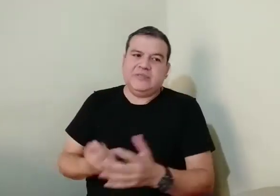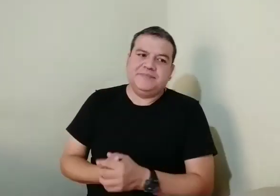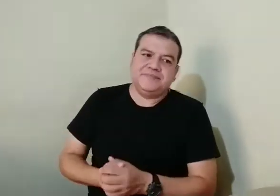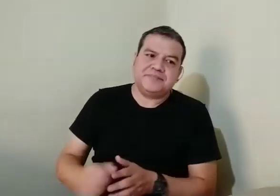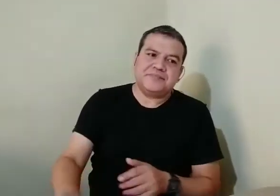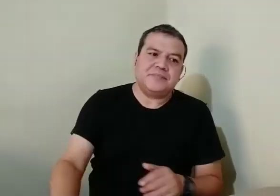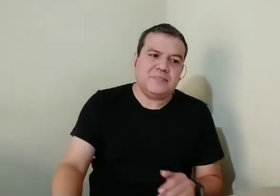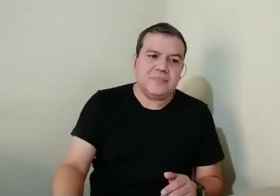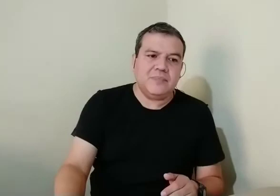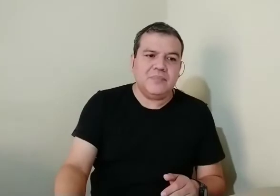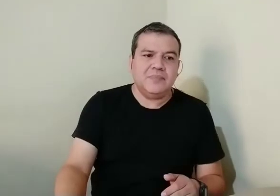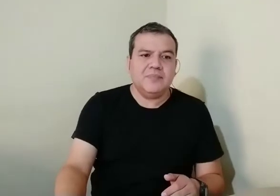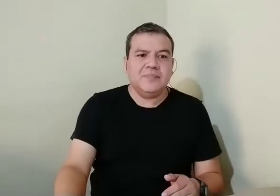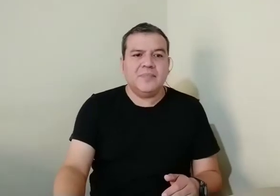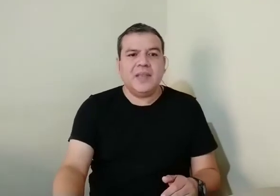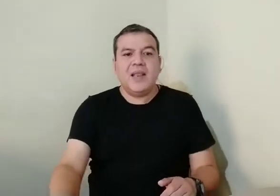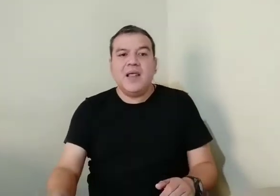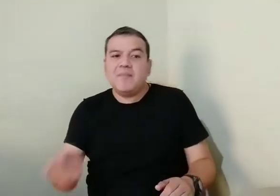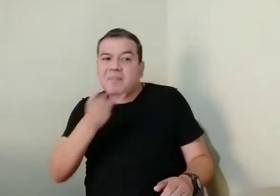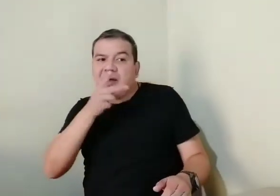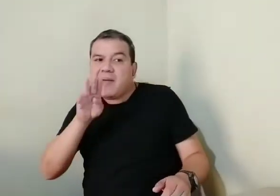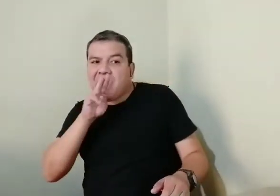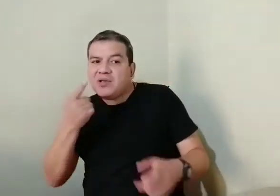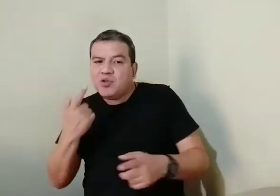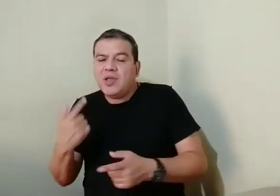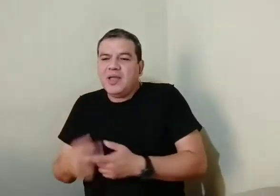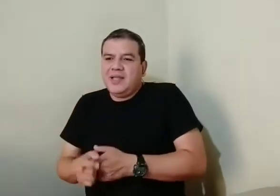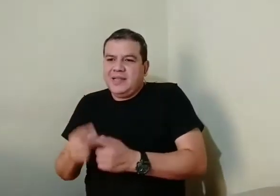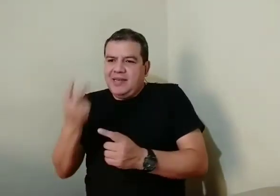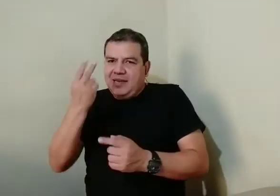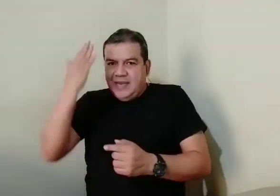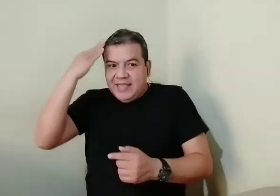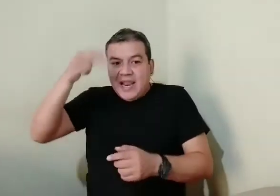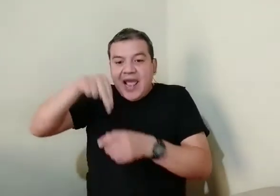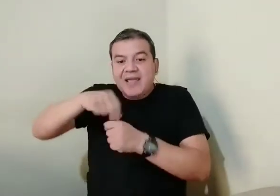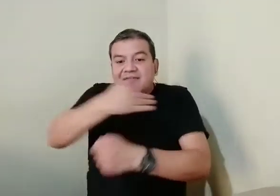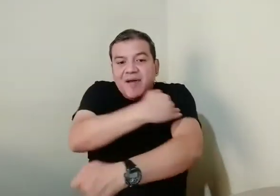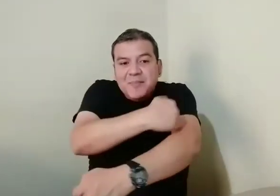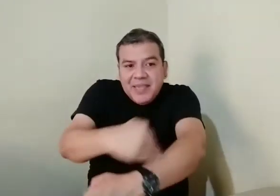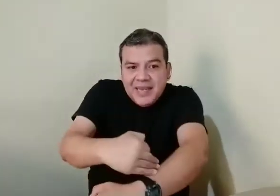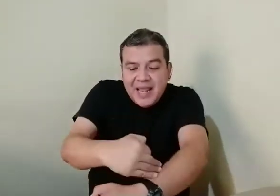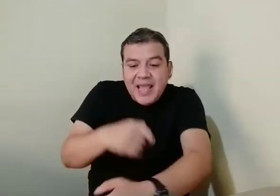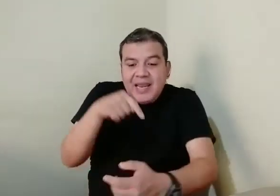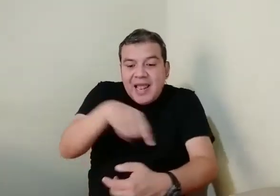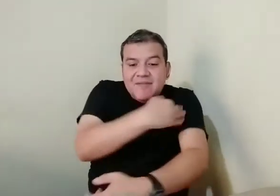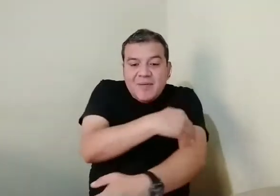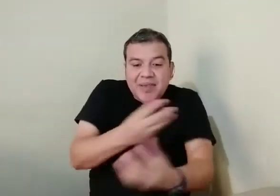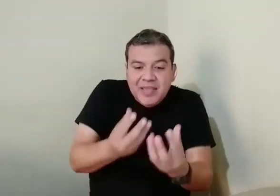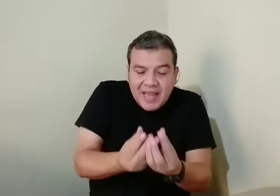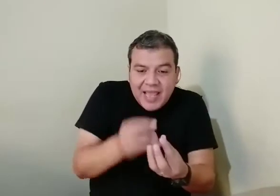escuela y la sociedad. Si el padre es débil, irresponsable